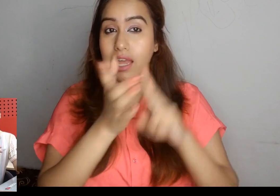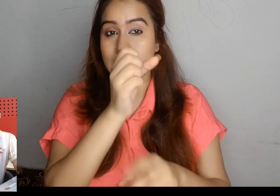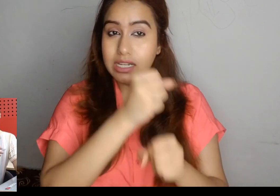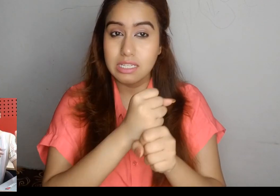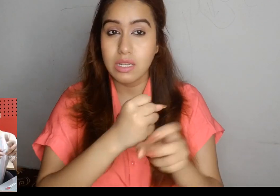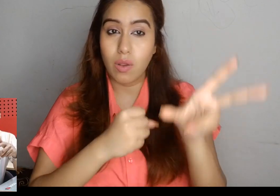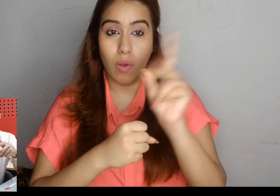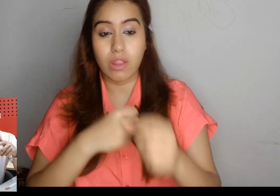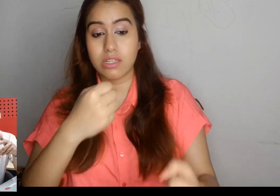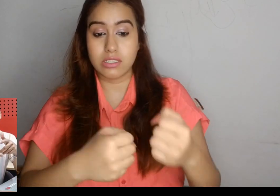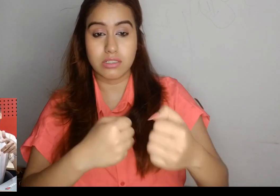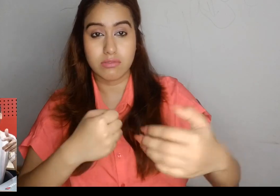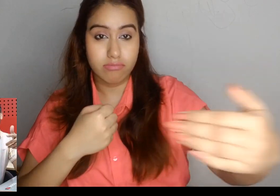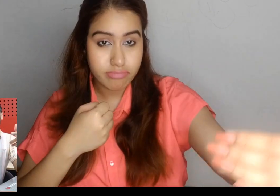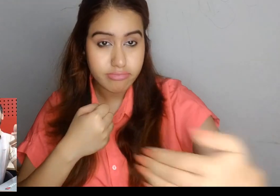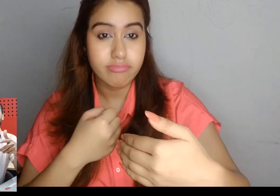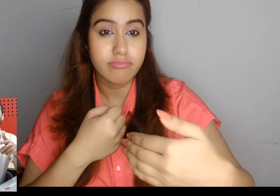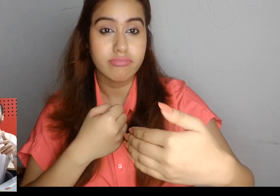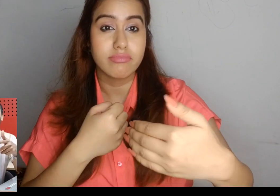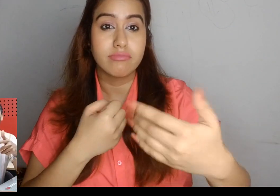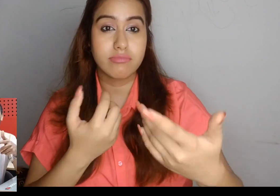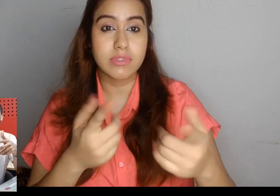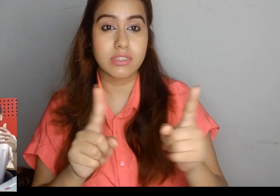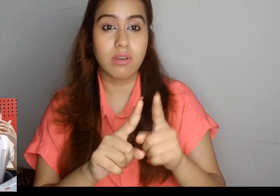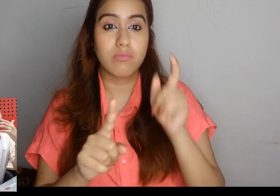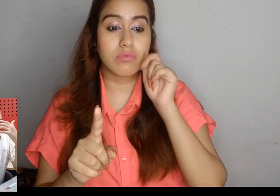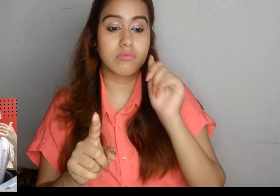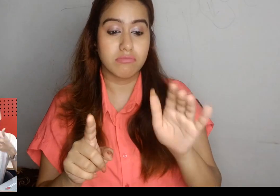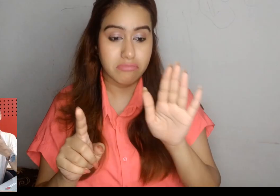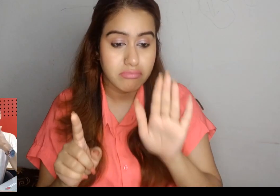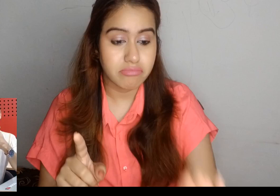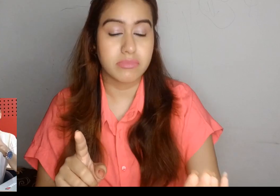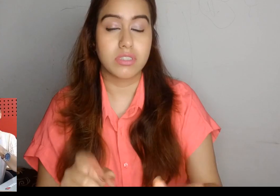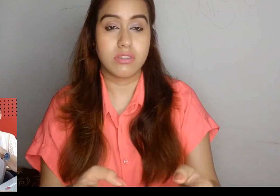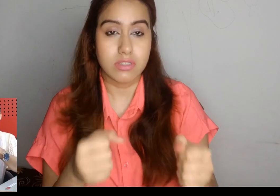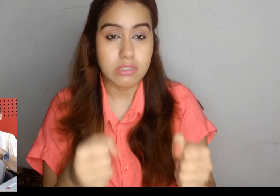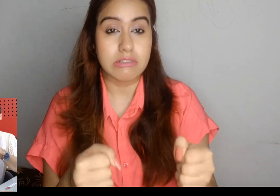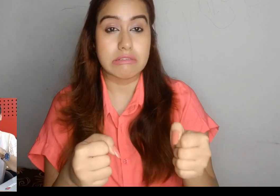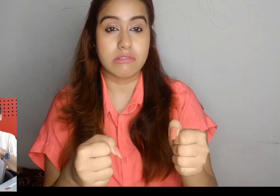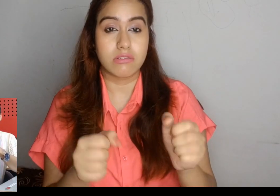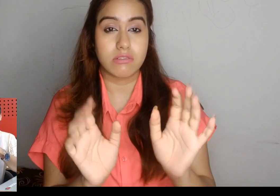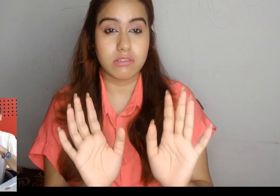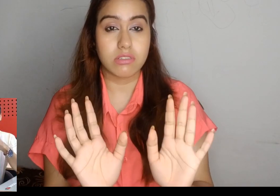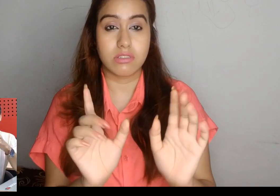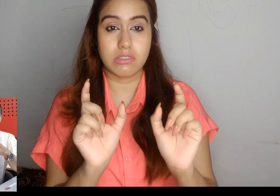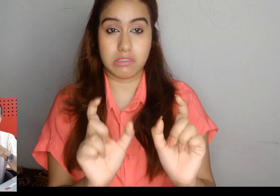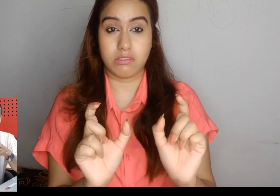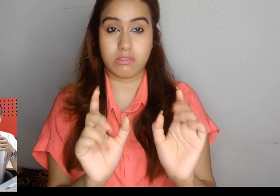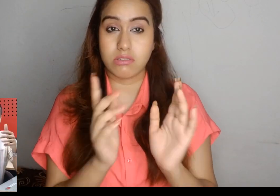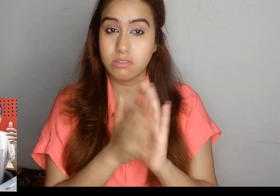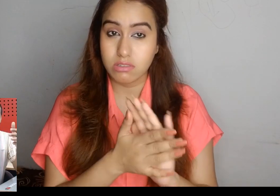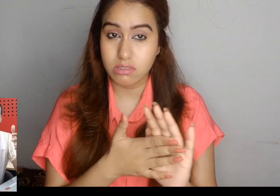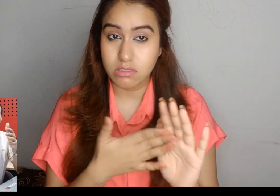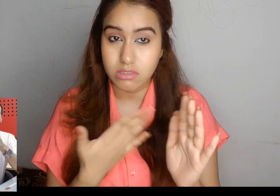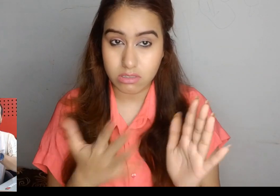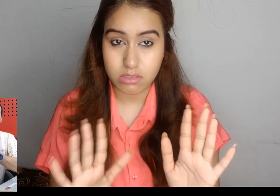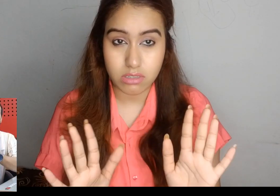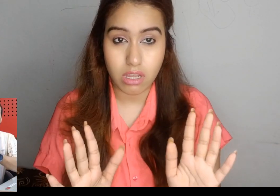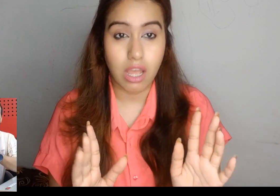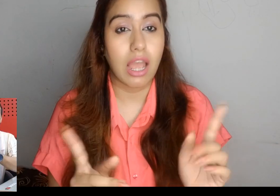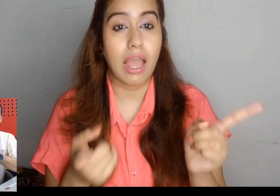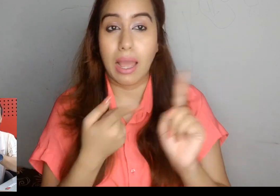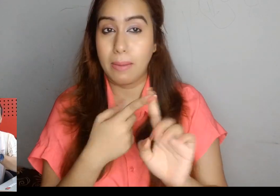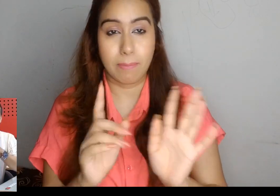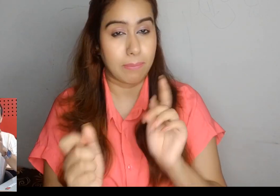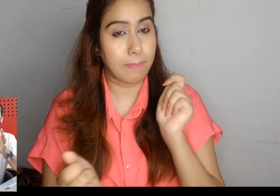कार वाला निकल करके आया और इनकी गाड़ी के ठीक सामने आ गया। अगर टाइमली ब्रेक नहीं लगता तो इस कैब की टक्कर उस कार से हो